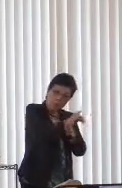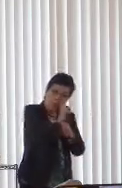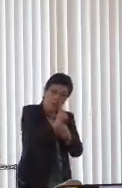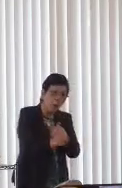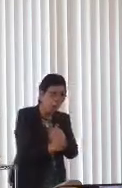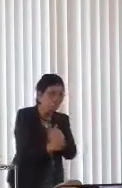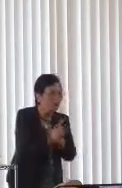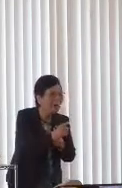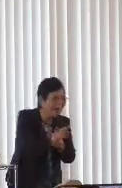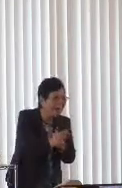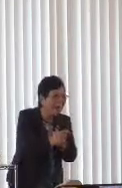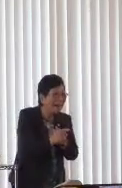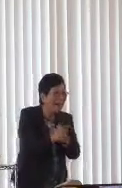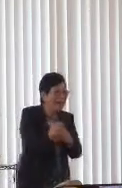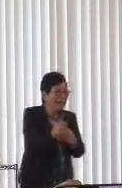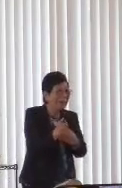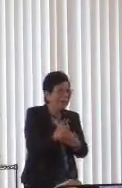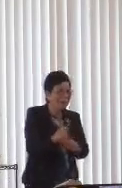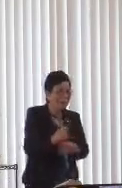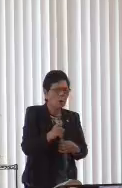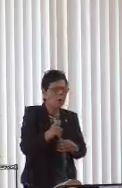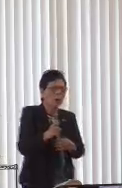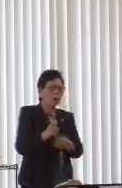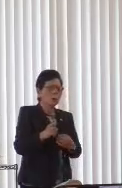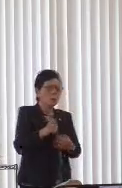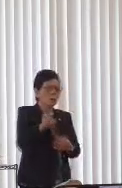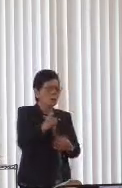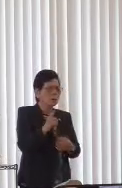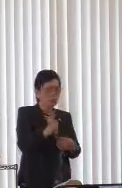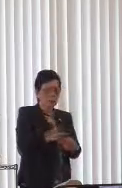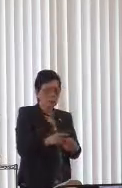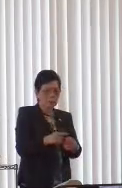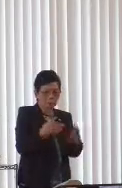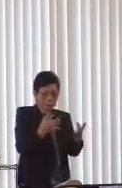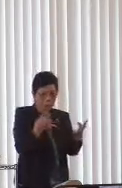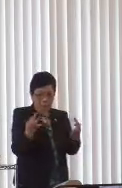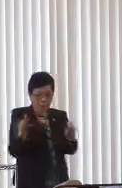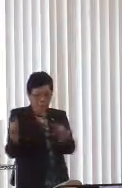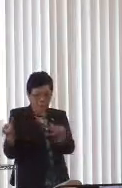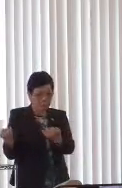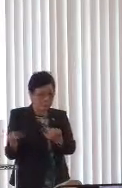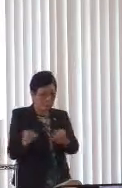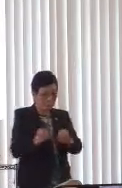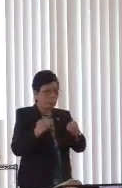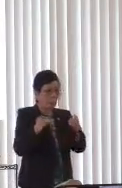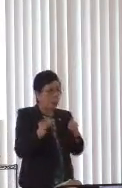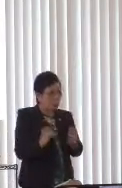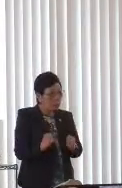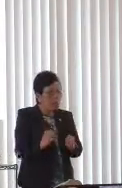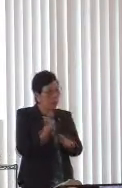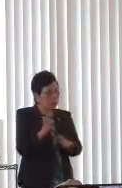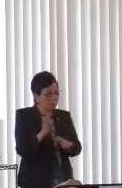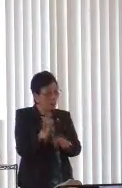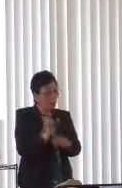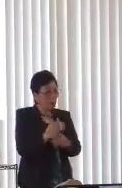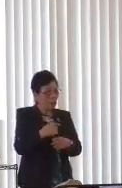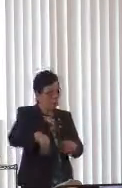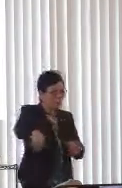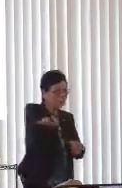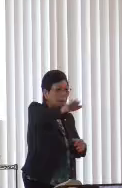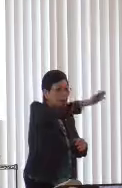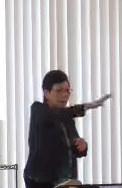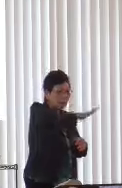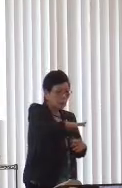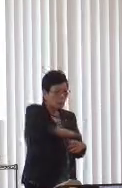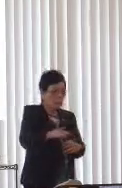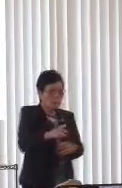いやそんな人あんまり私知らないんですけどとかね、いっぱいいるんですけど、結局私たちはこの言